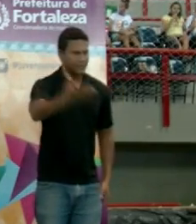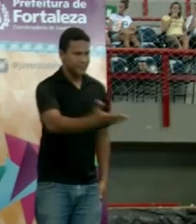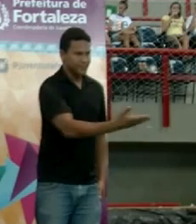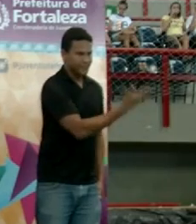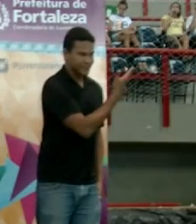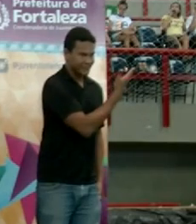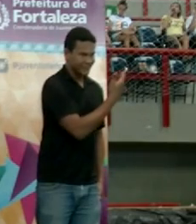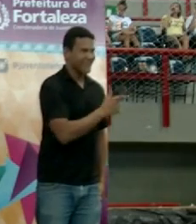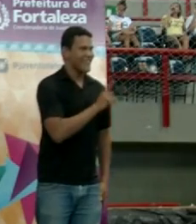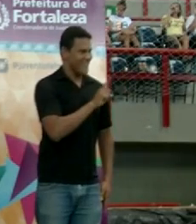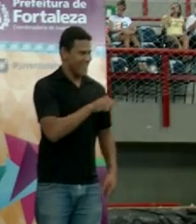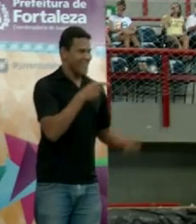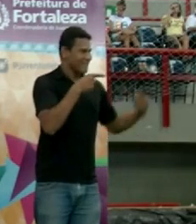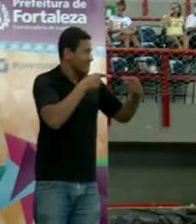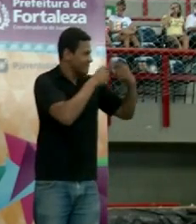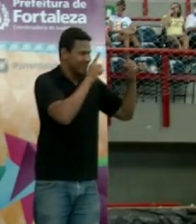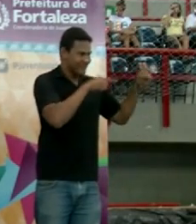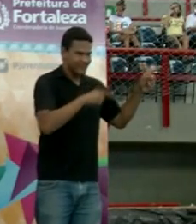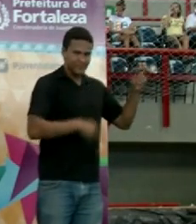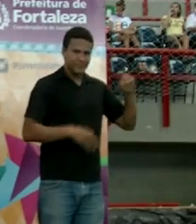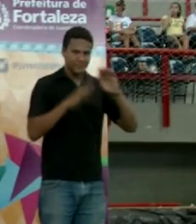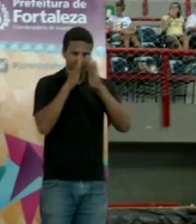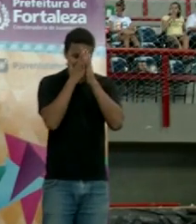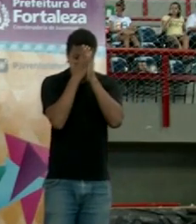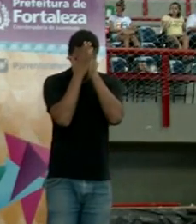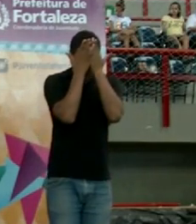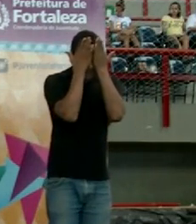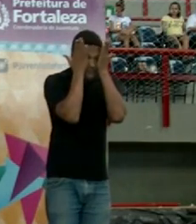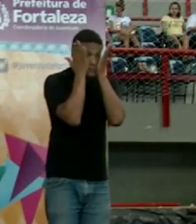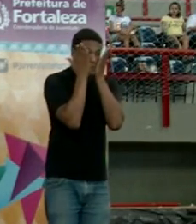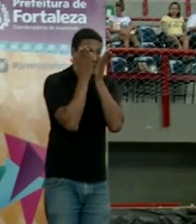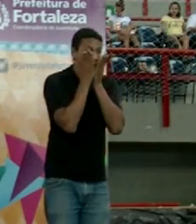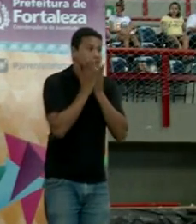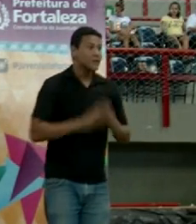certo? Chegamos na Baixa Idade Média. Começamos a produzir.